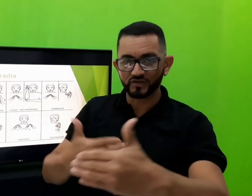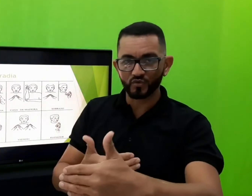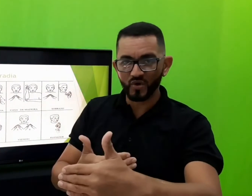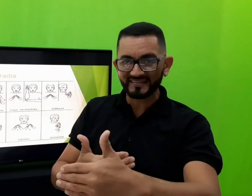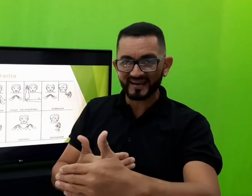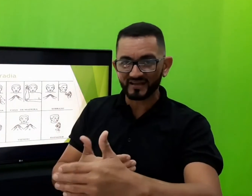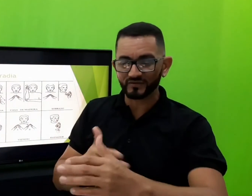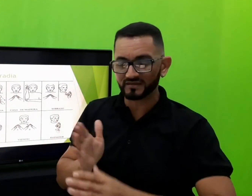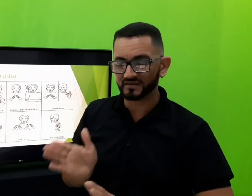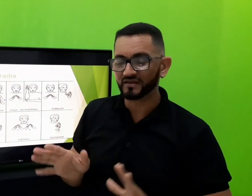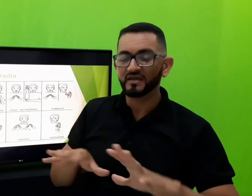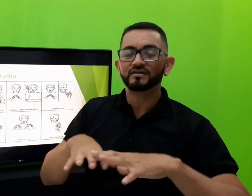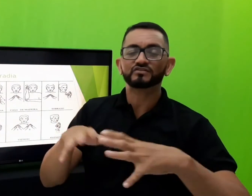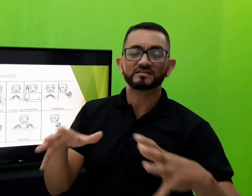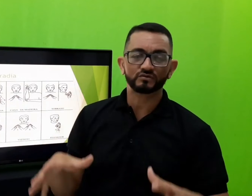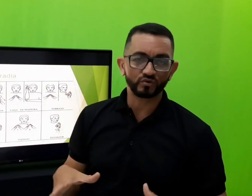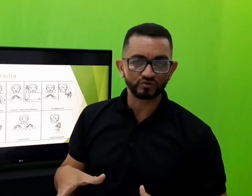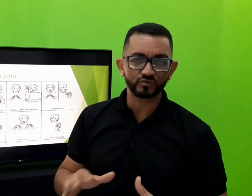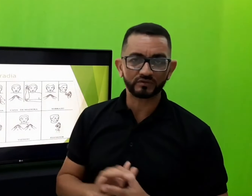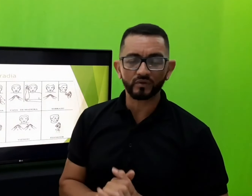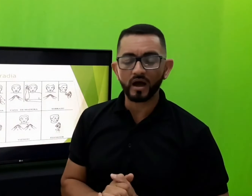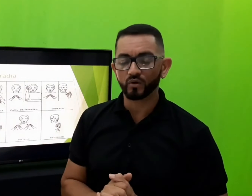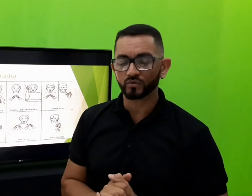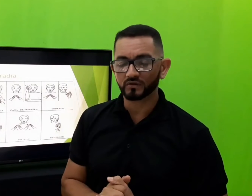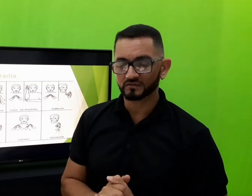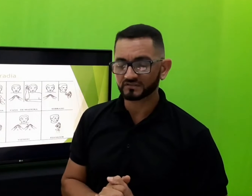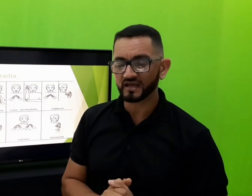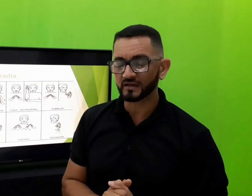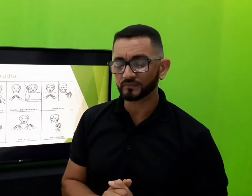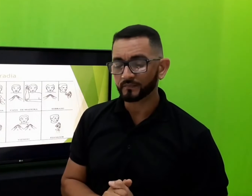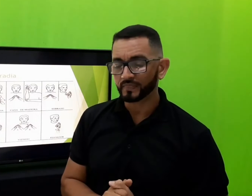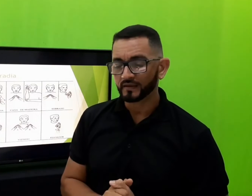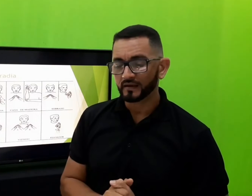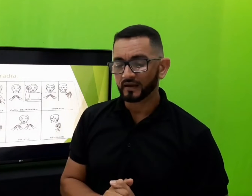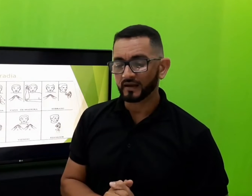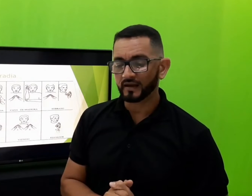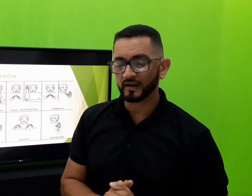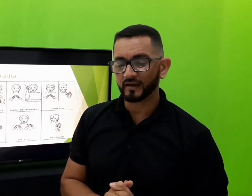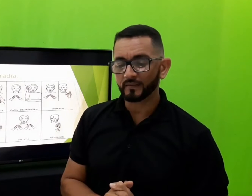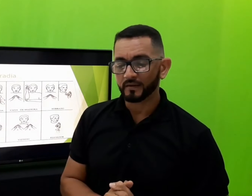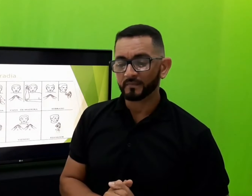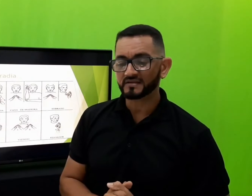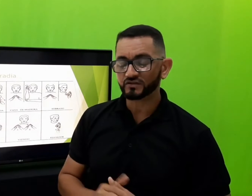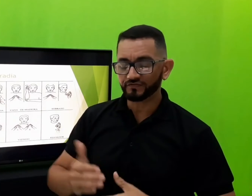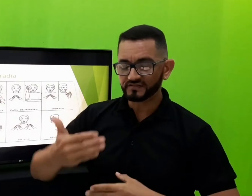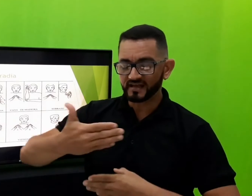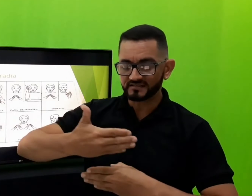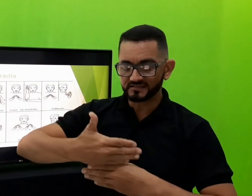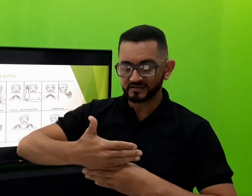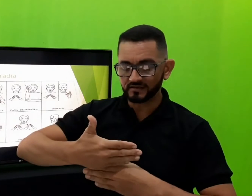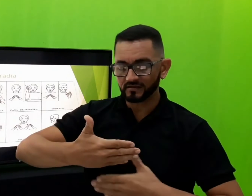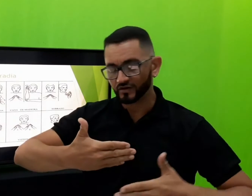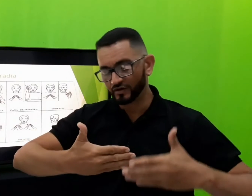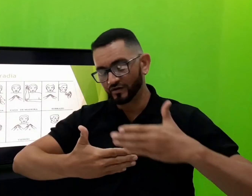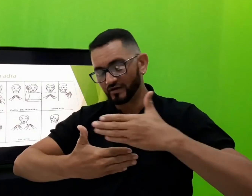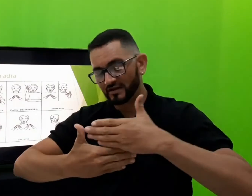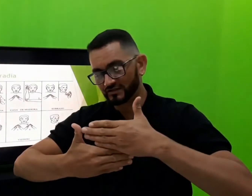tenho um quadrado aqui que está sendo construído algo. Certo? Mas se eu fizer assim, olha